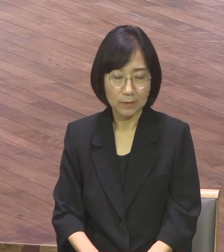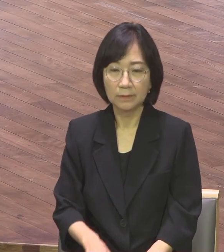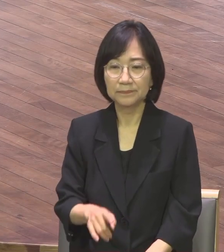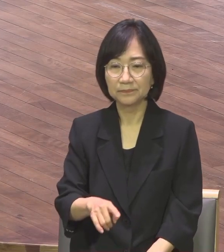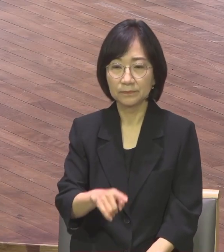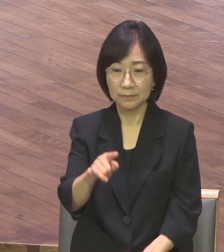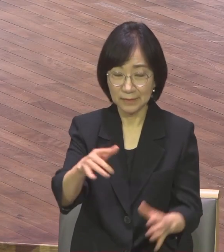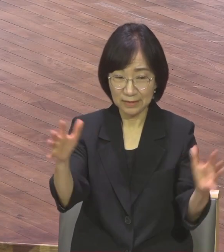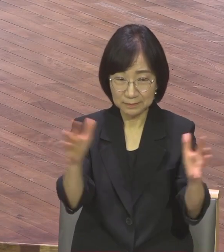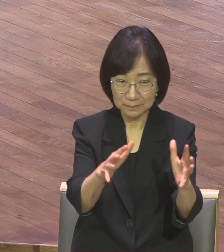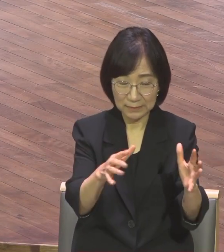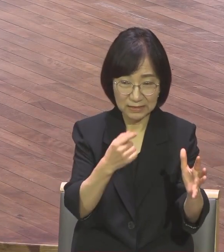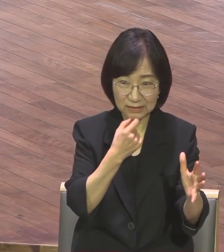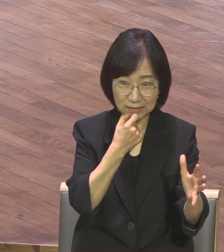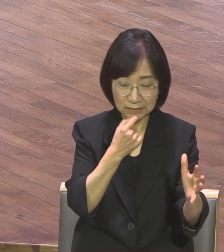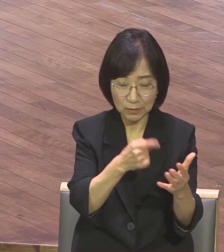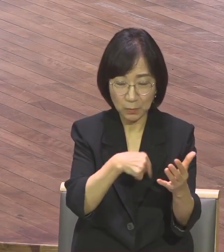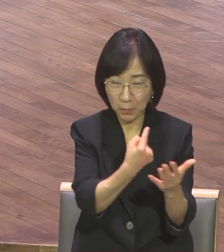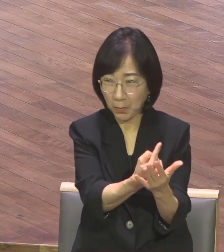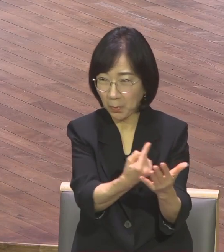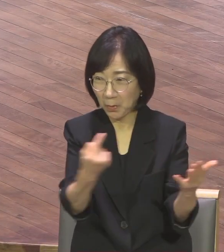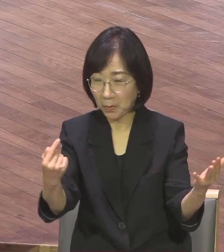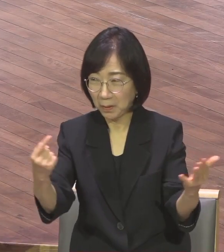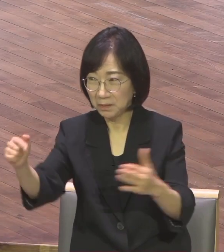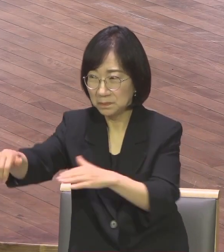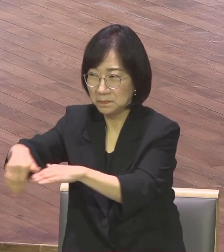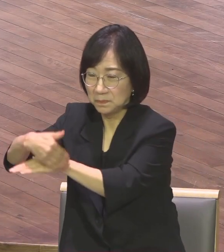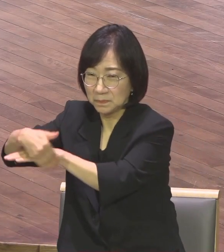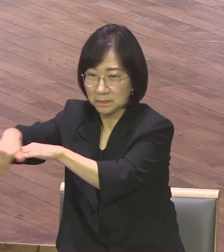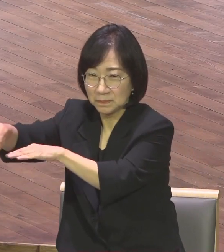왔다 갔다 해요. 안 가면 찝찝하고